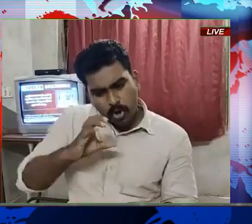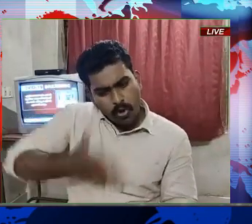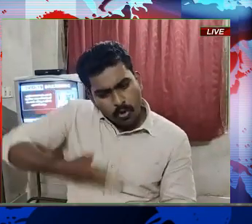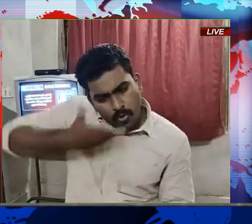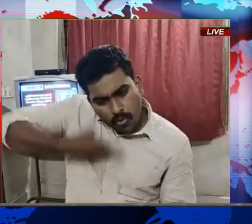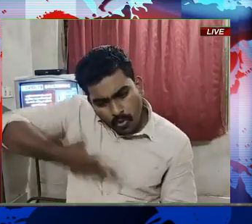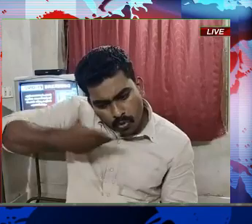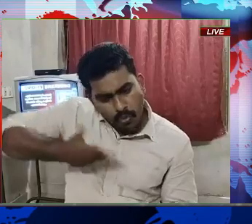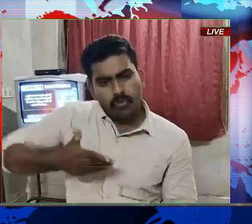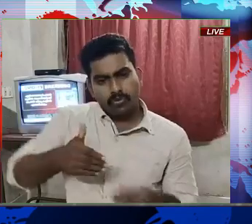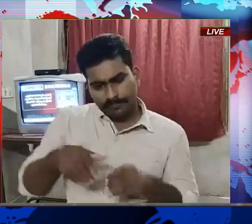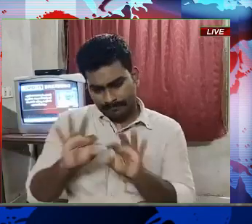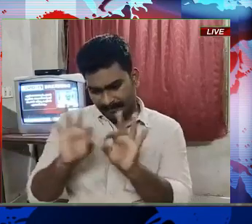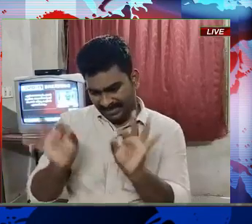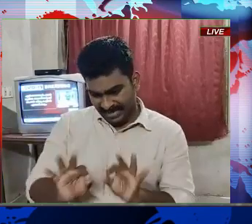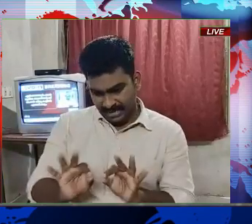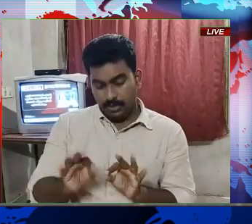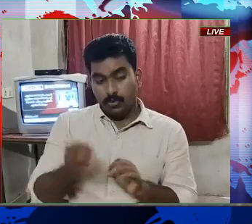സാമൂഹ്യ പ്രവർത്തകരും